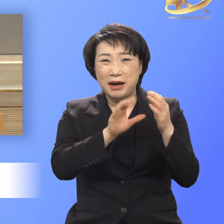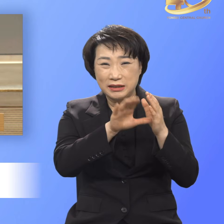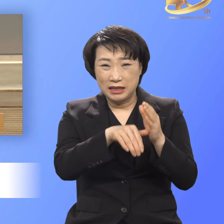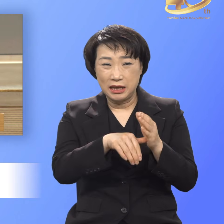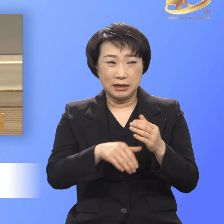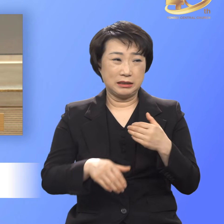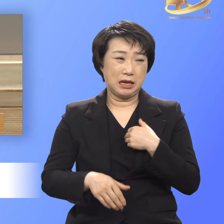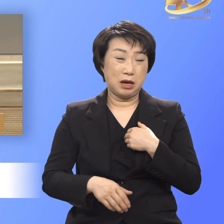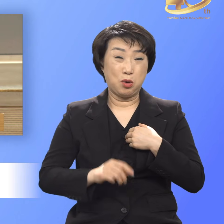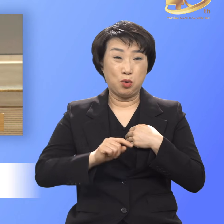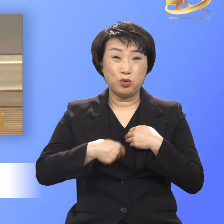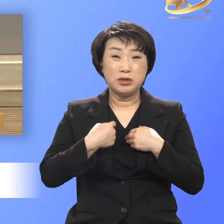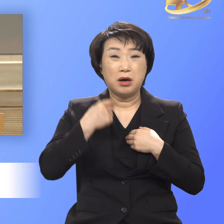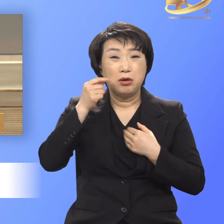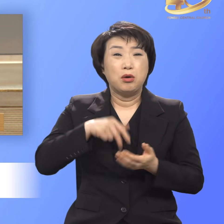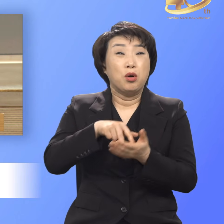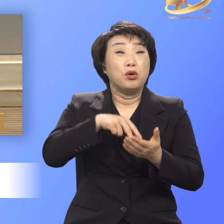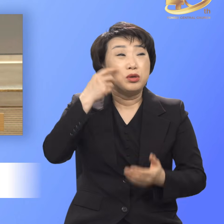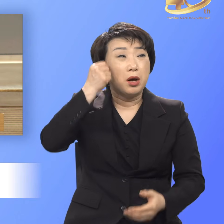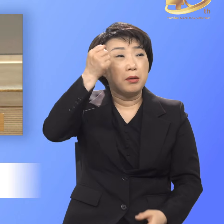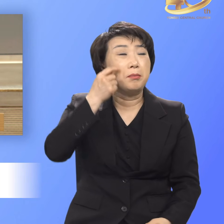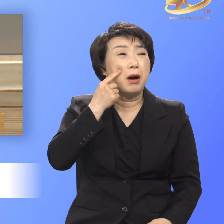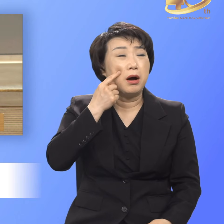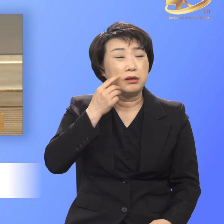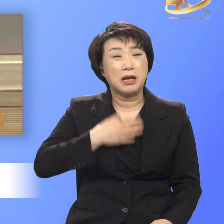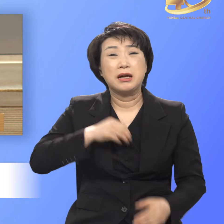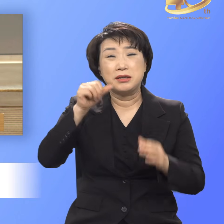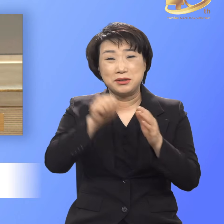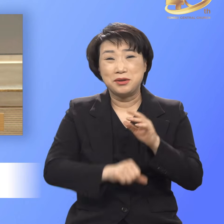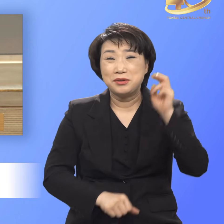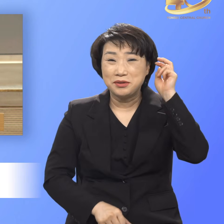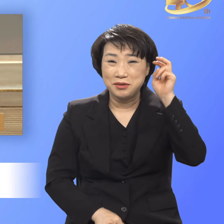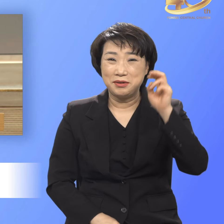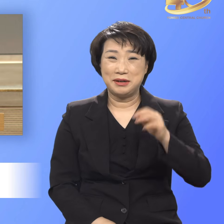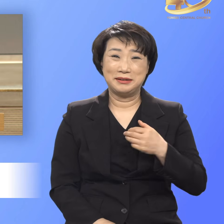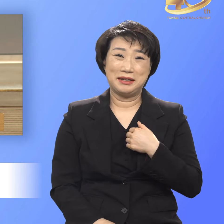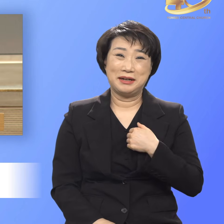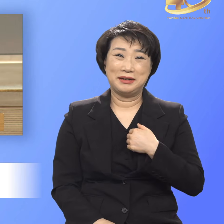때 혼자라고 생각했으면 난 졌어.